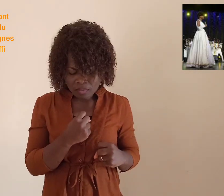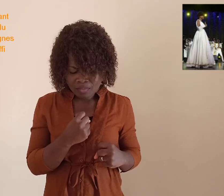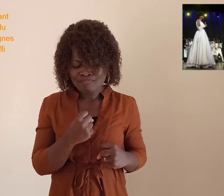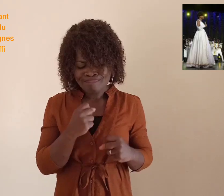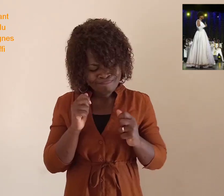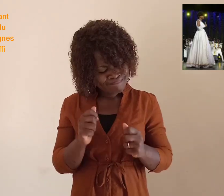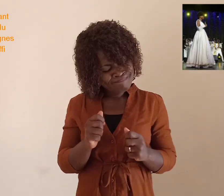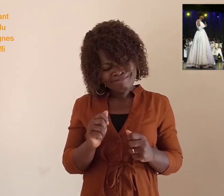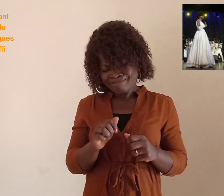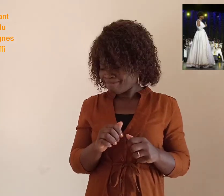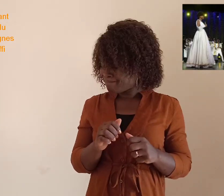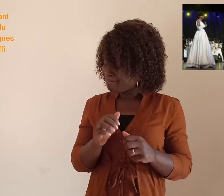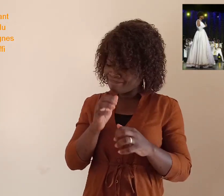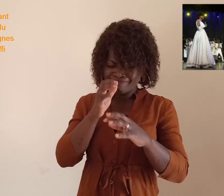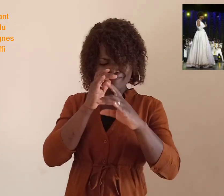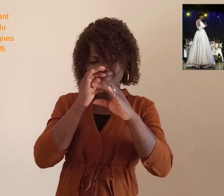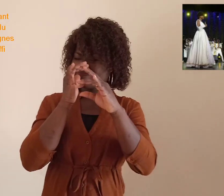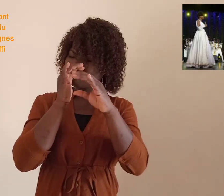Come on